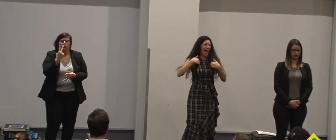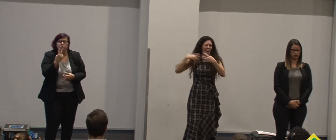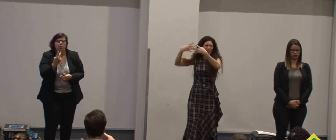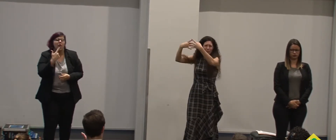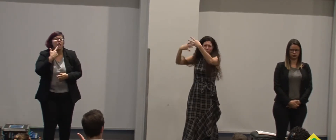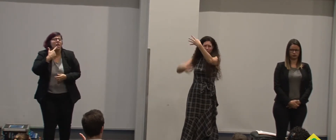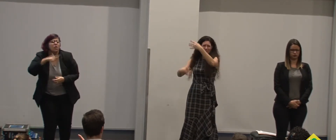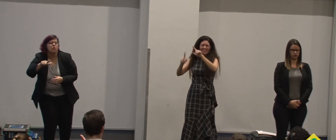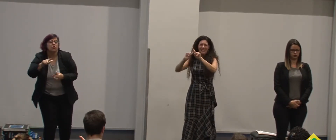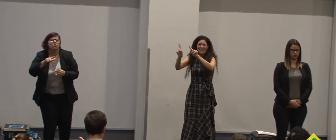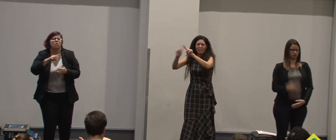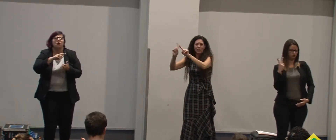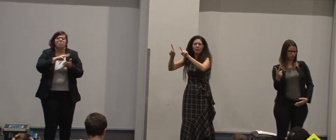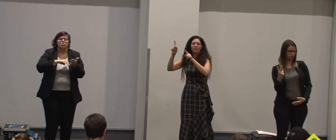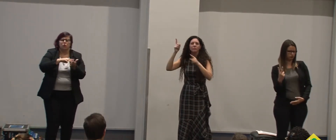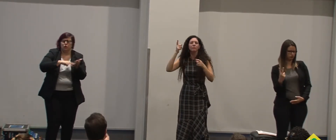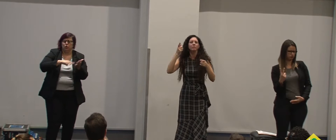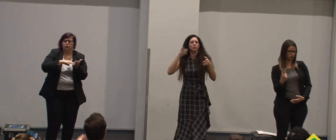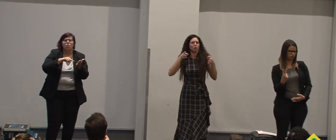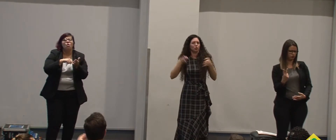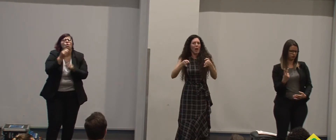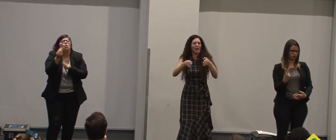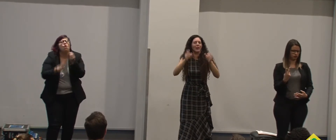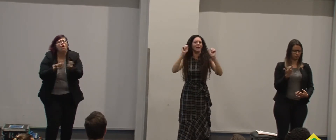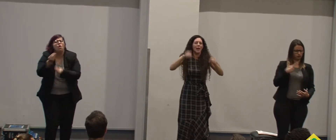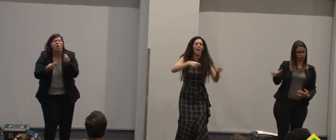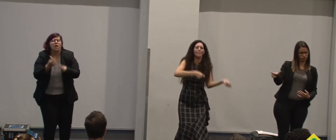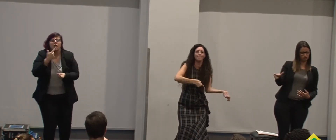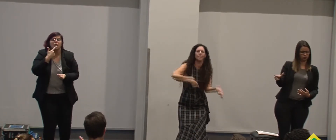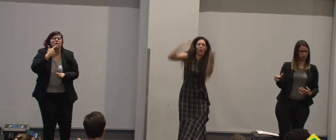As estratégias do ensino de ambas as línguas agora.